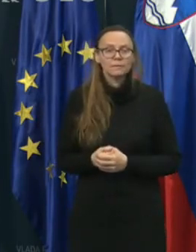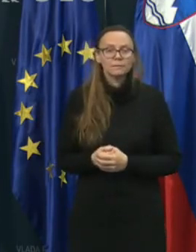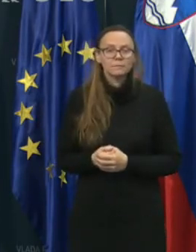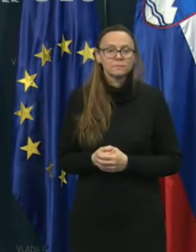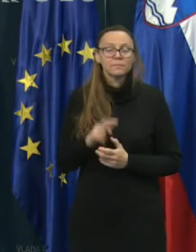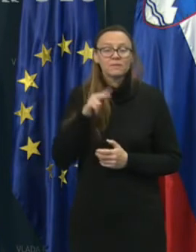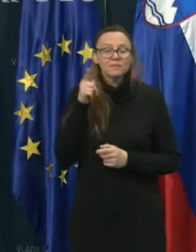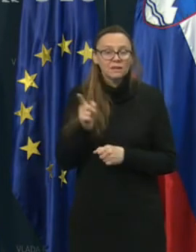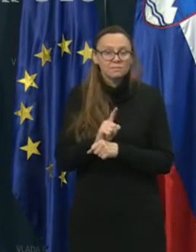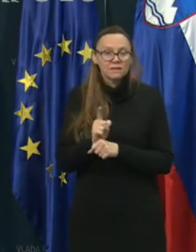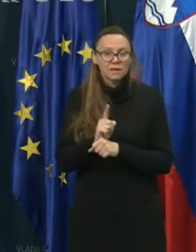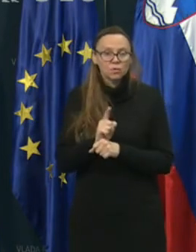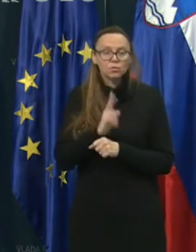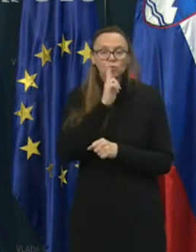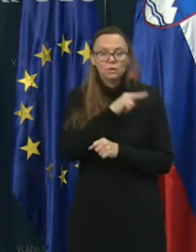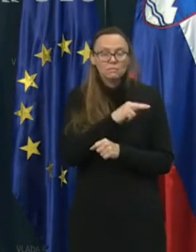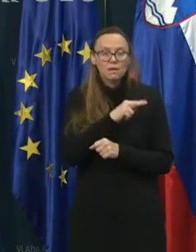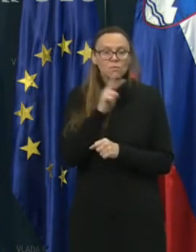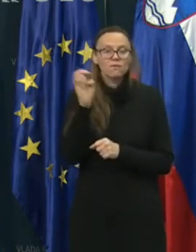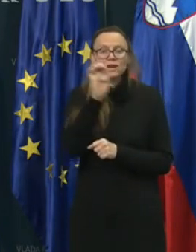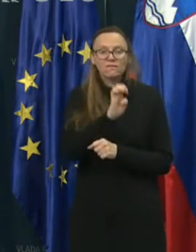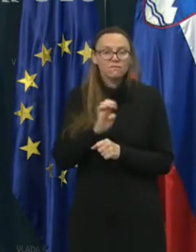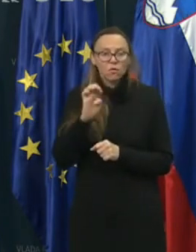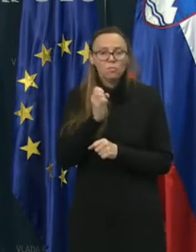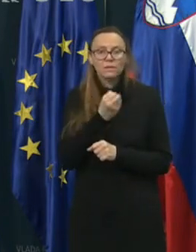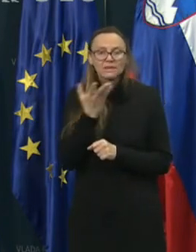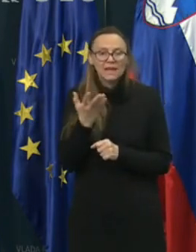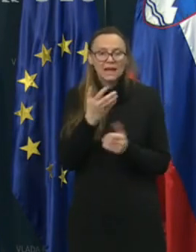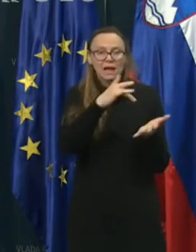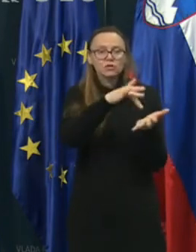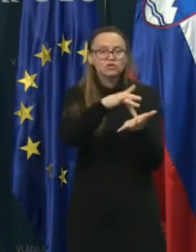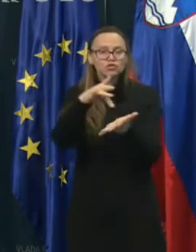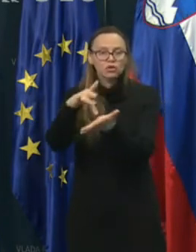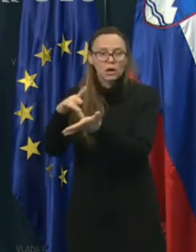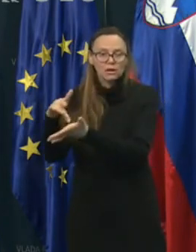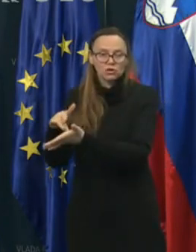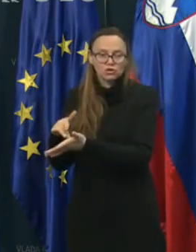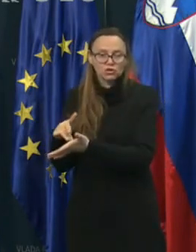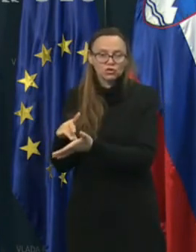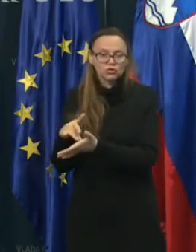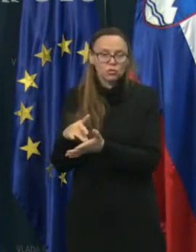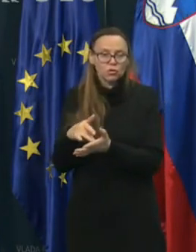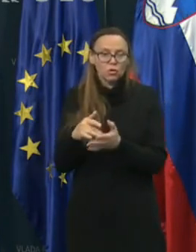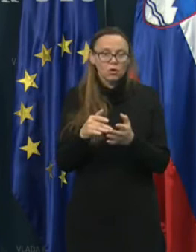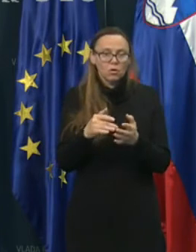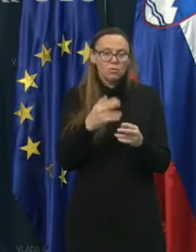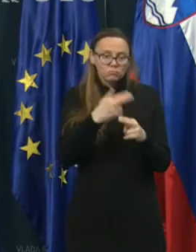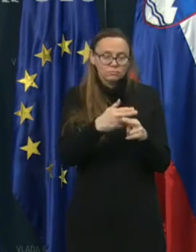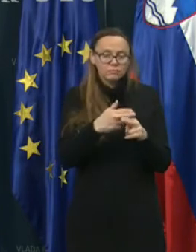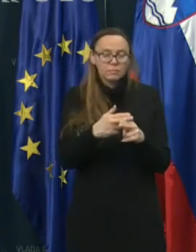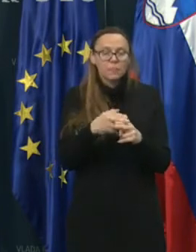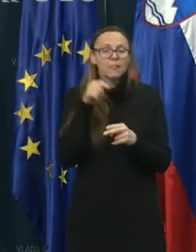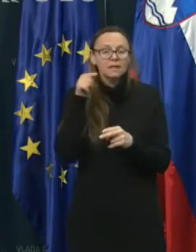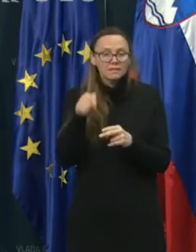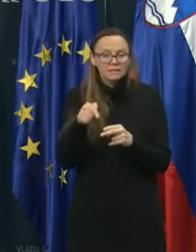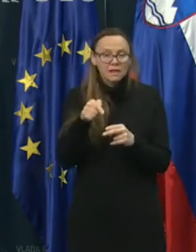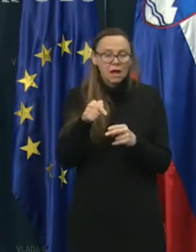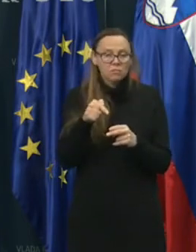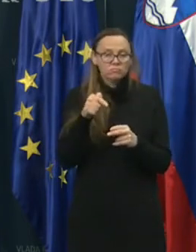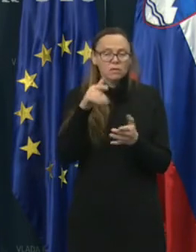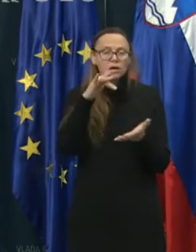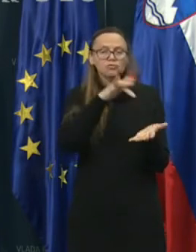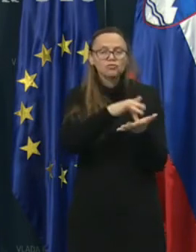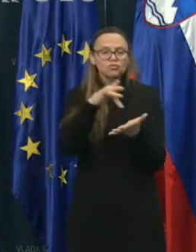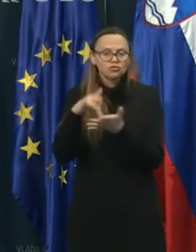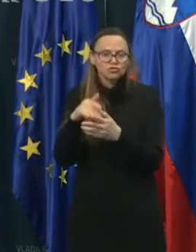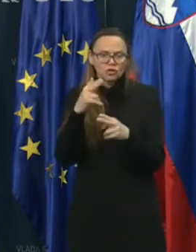V tem trenutku imamo zlasti v Evropi nekaj žarišč. Ta žarišča so pravzaprav najbolj